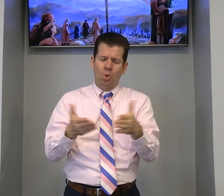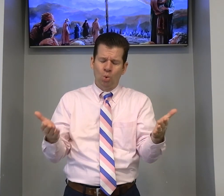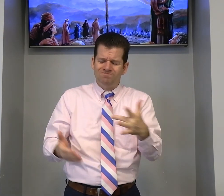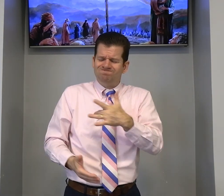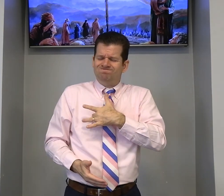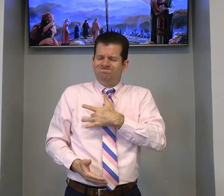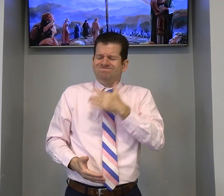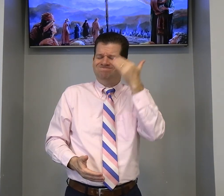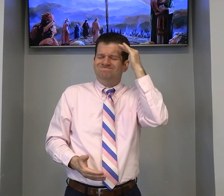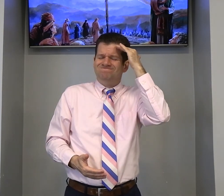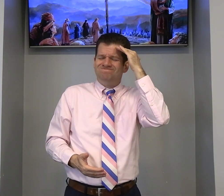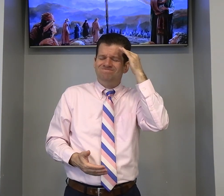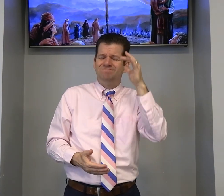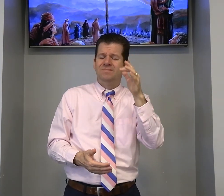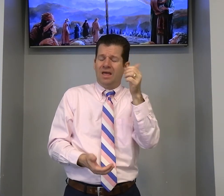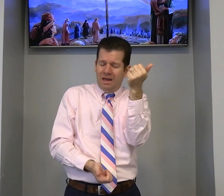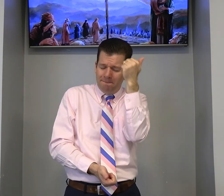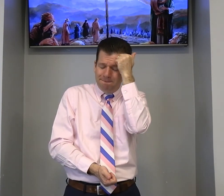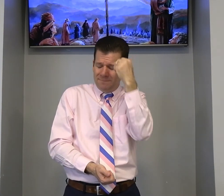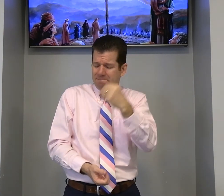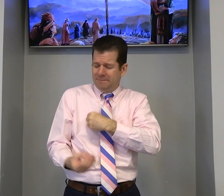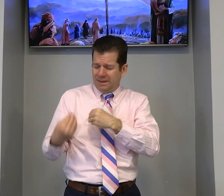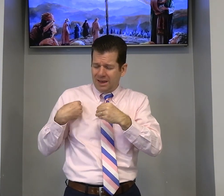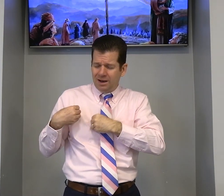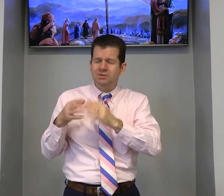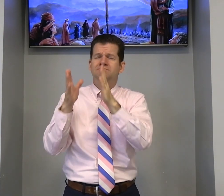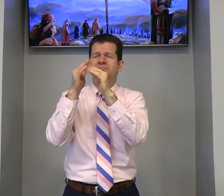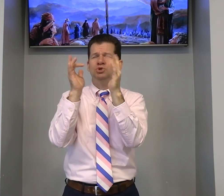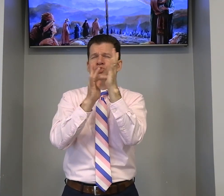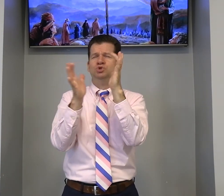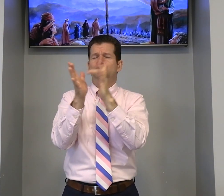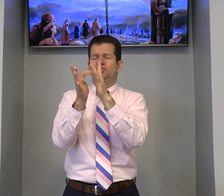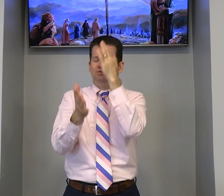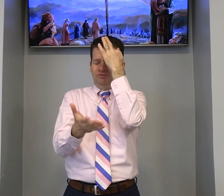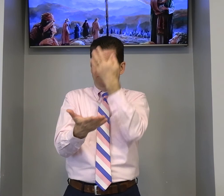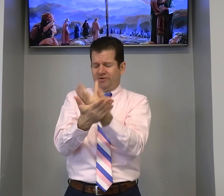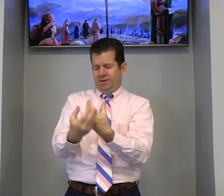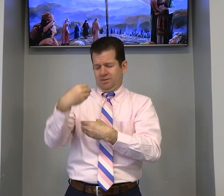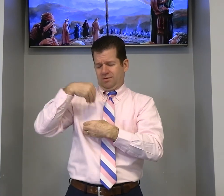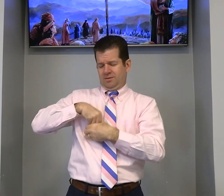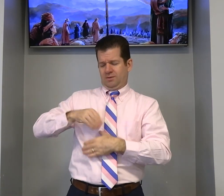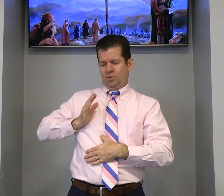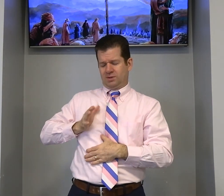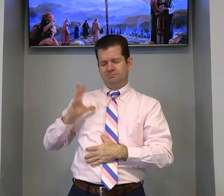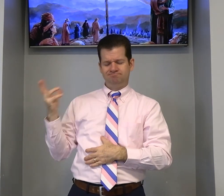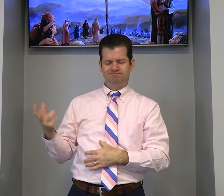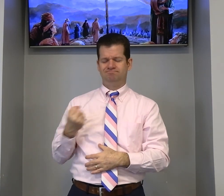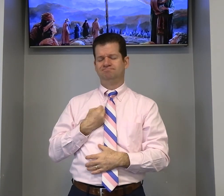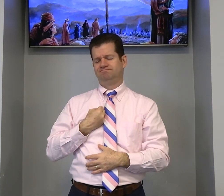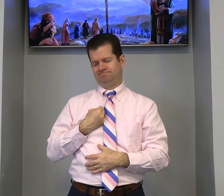a salvação, toca no coração, dá arrependimento e ajuda-nos.